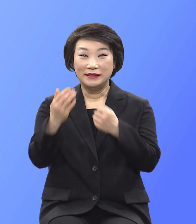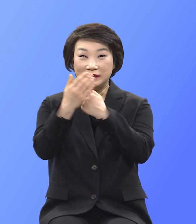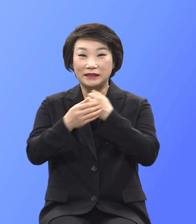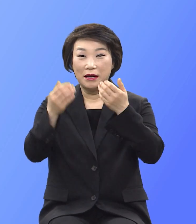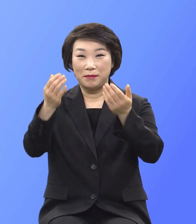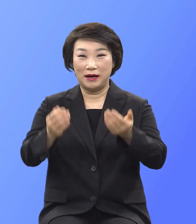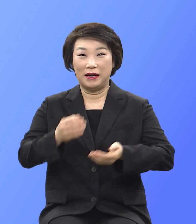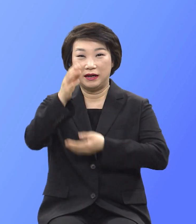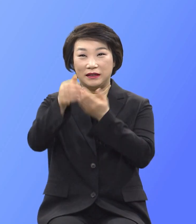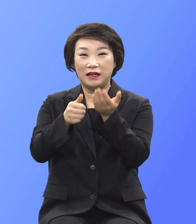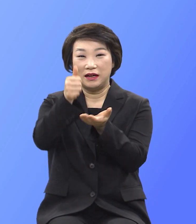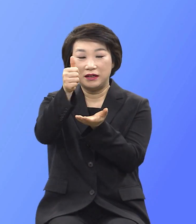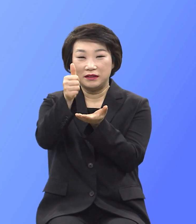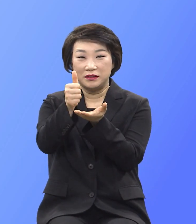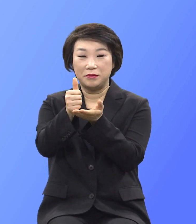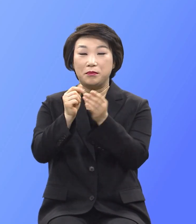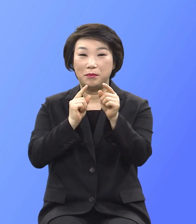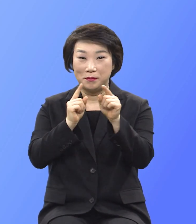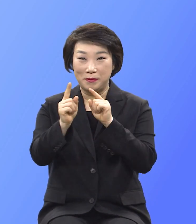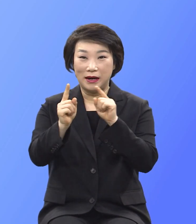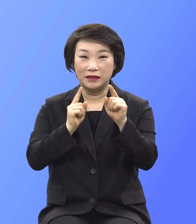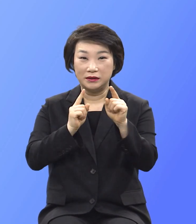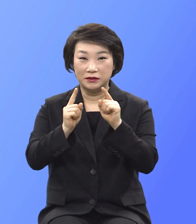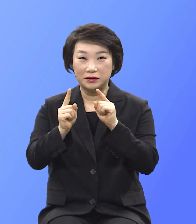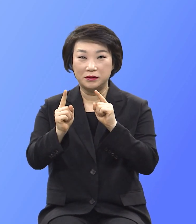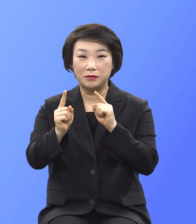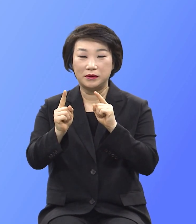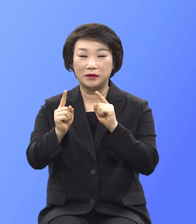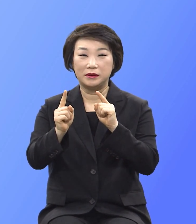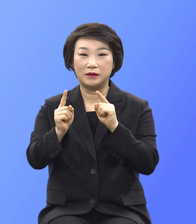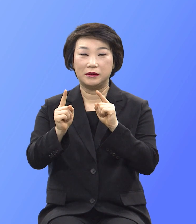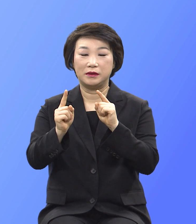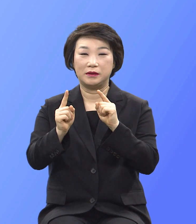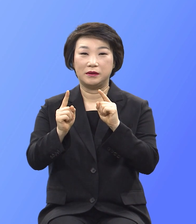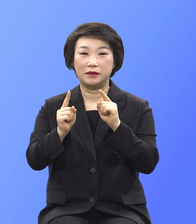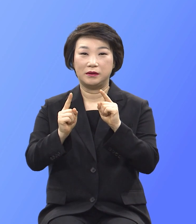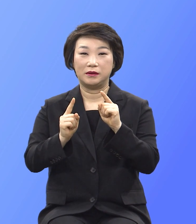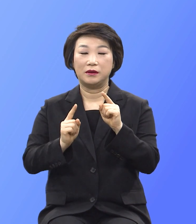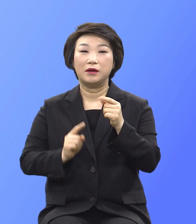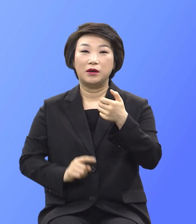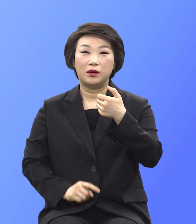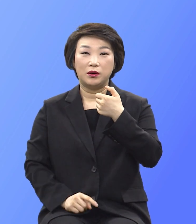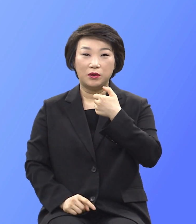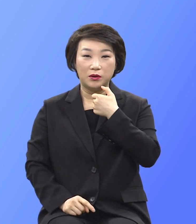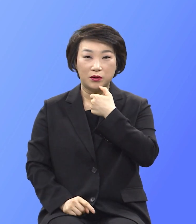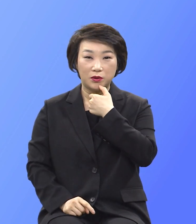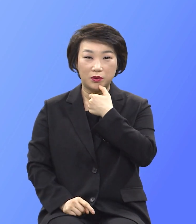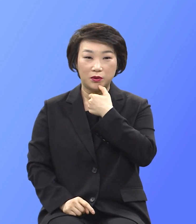은혜 받으실 하나님 말씀은